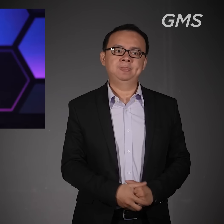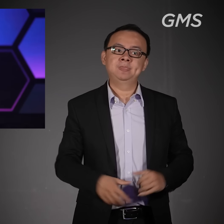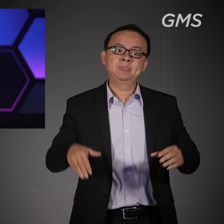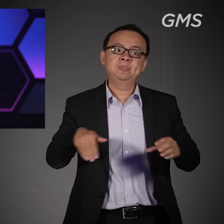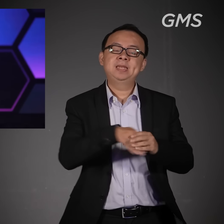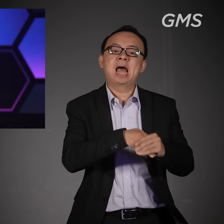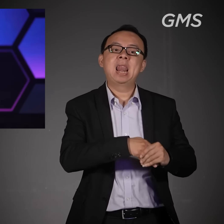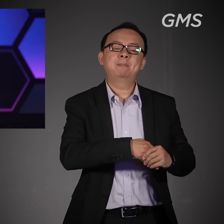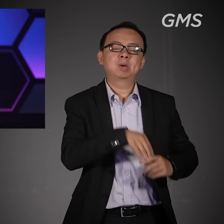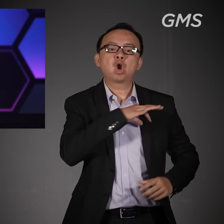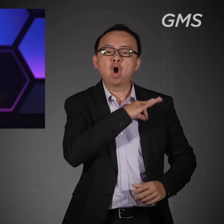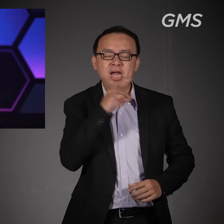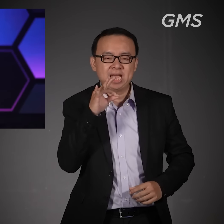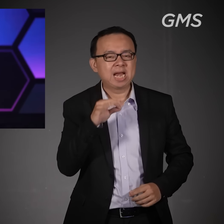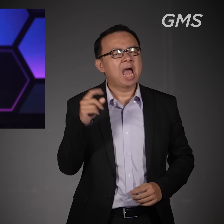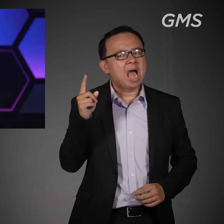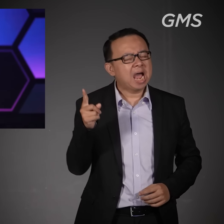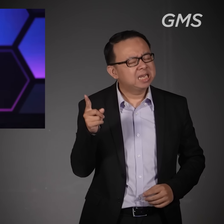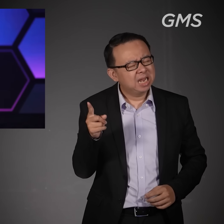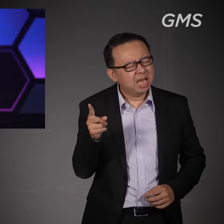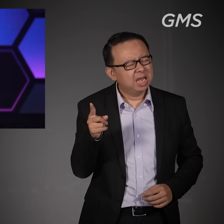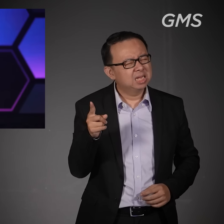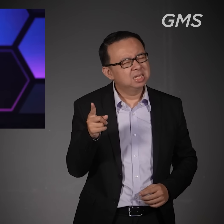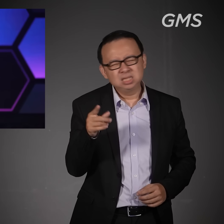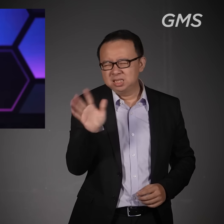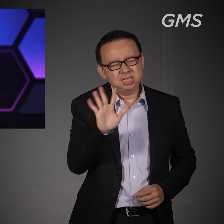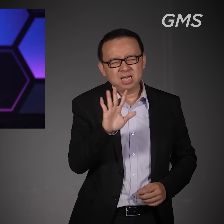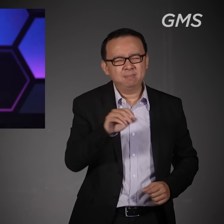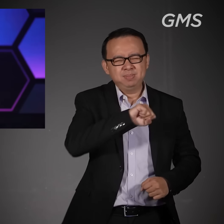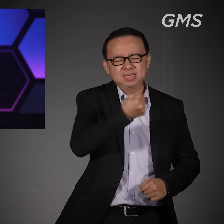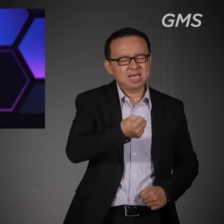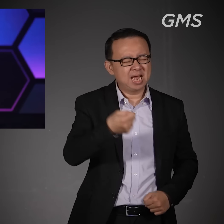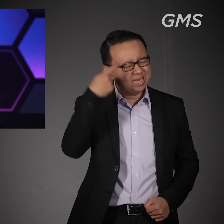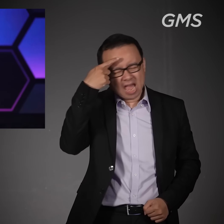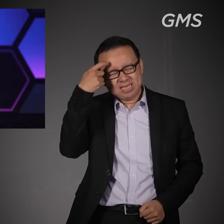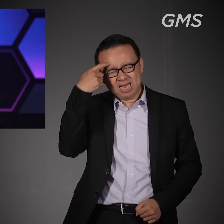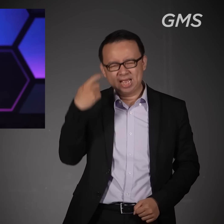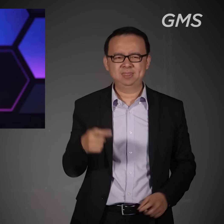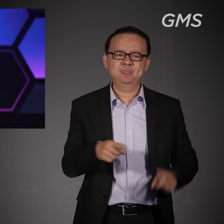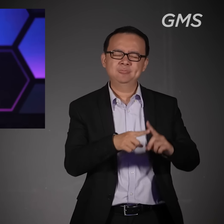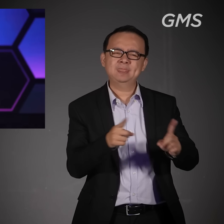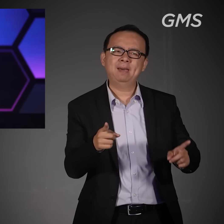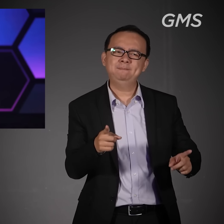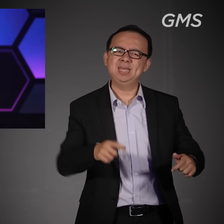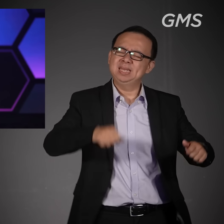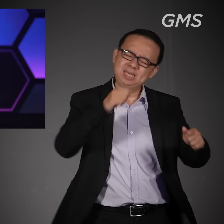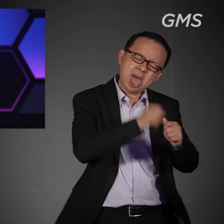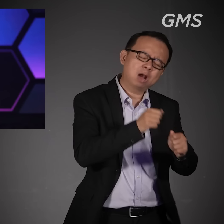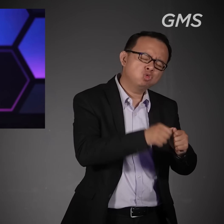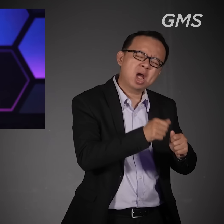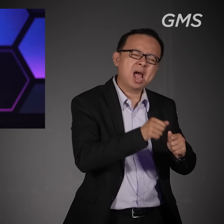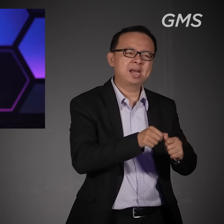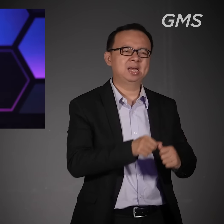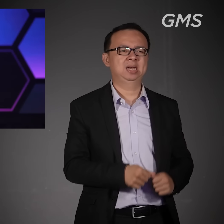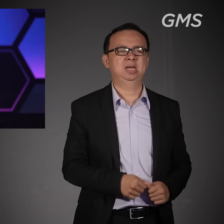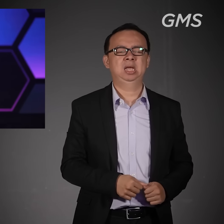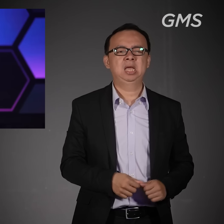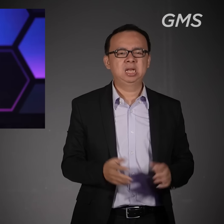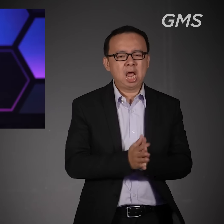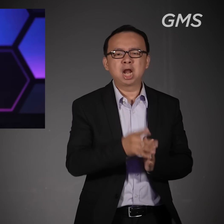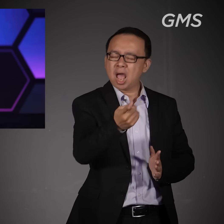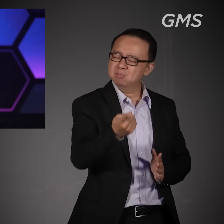tidak bisa diajarkan. Namun hanya bisa diteladankan, didemonstrasikan, dan Anda mesti tangkap